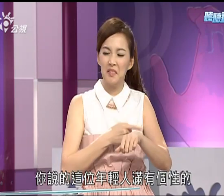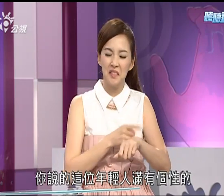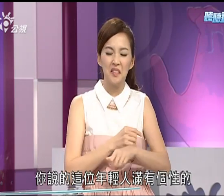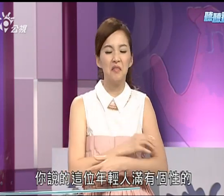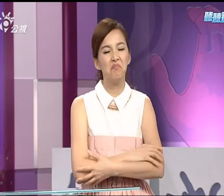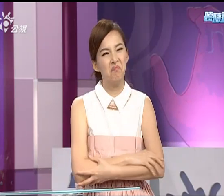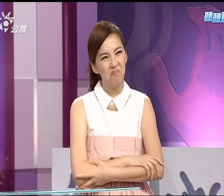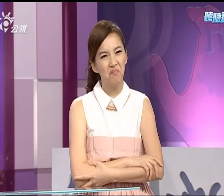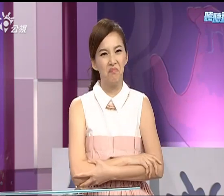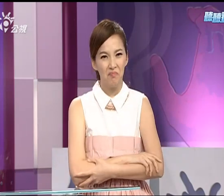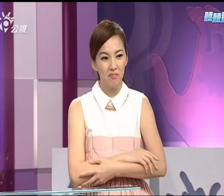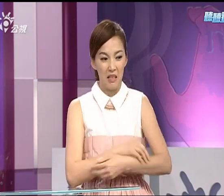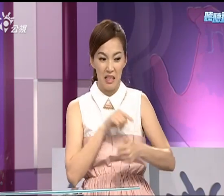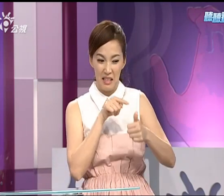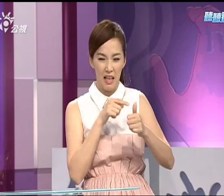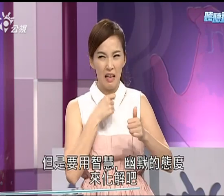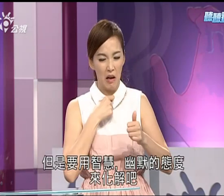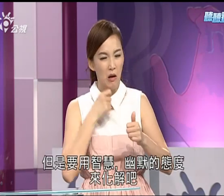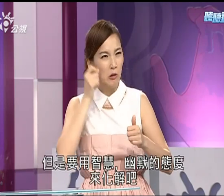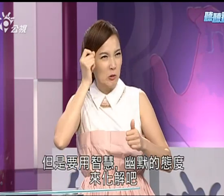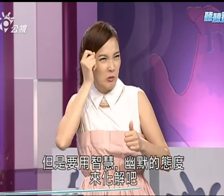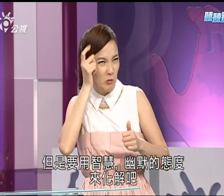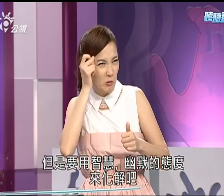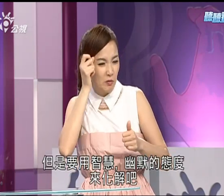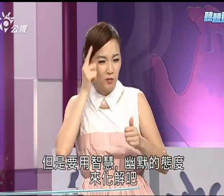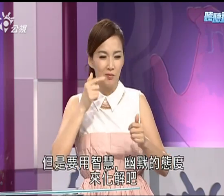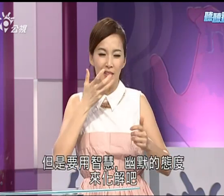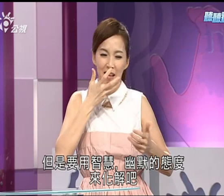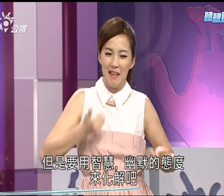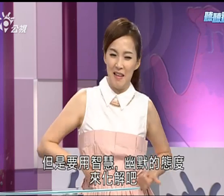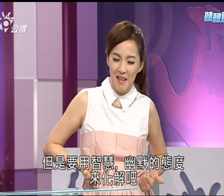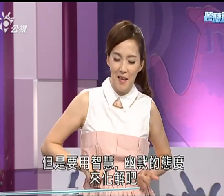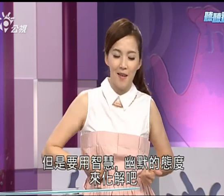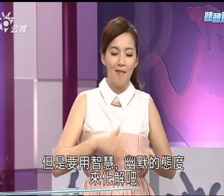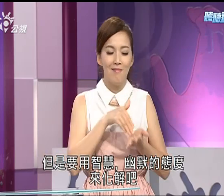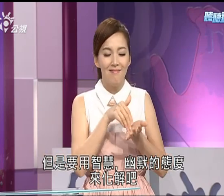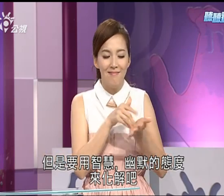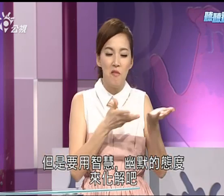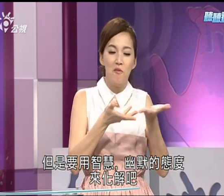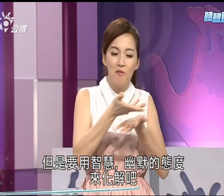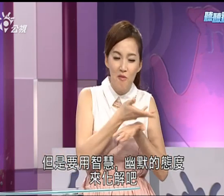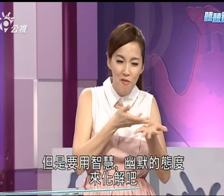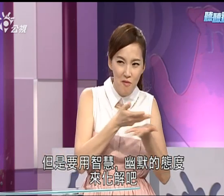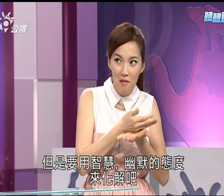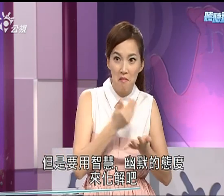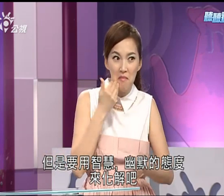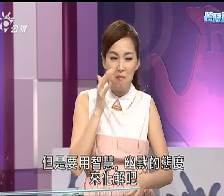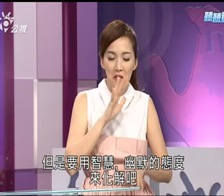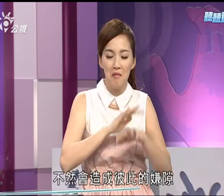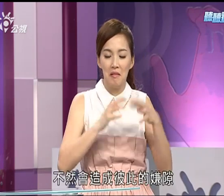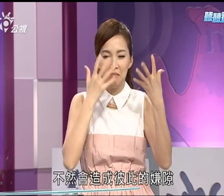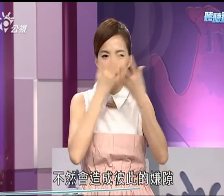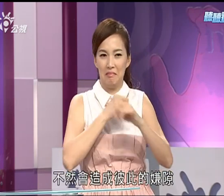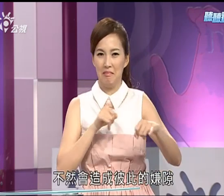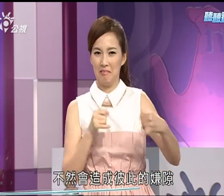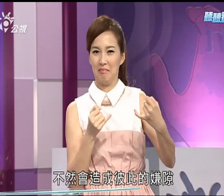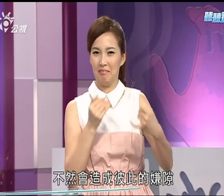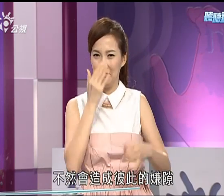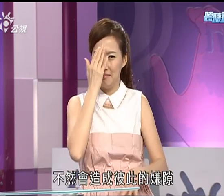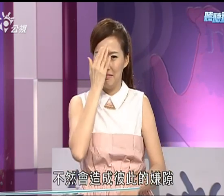的，但是要用智慧幽默的态度来化解吧，不然会造成彼此的